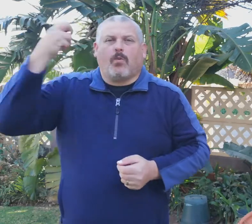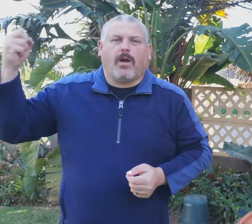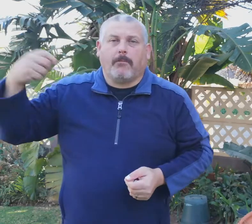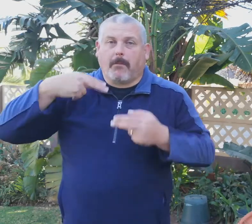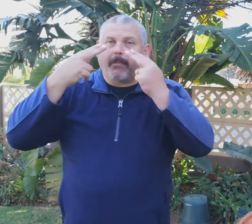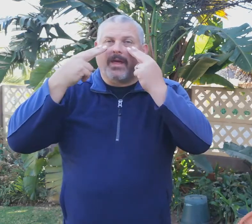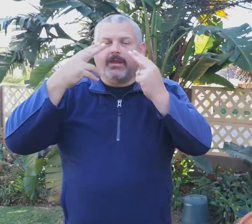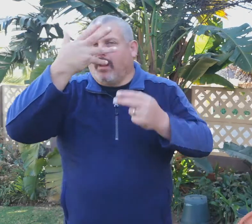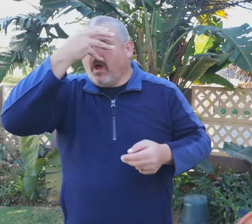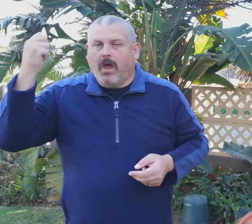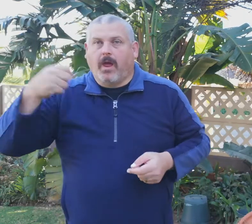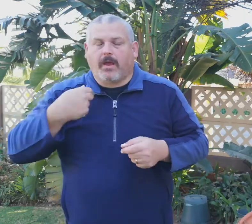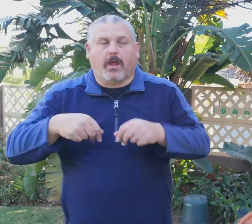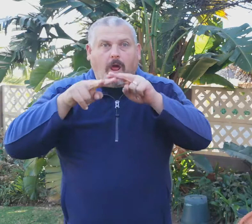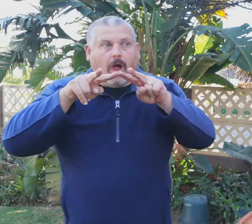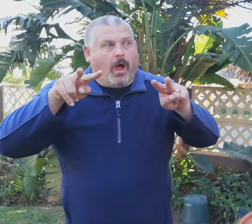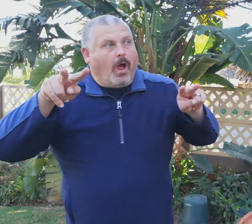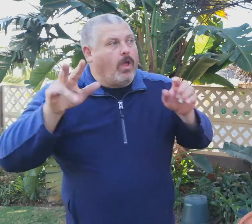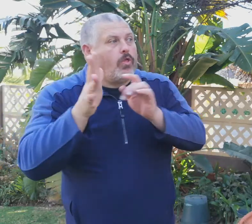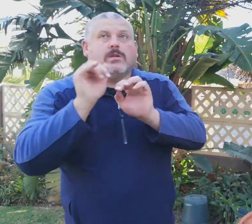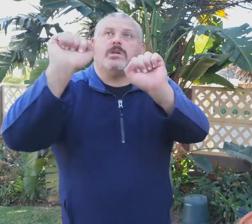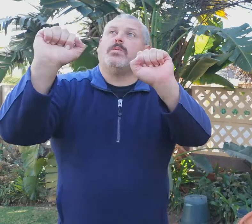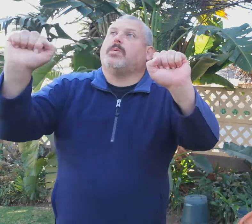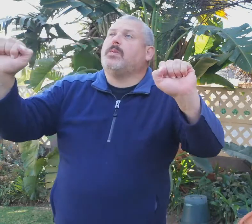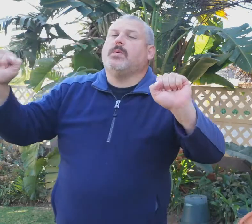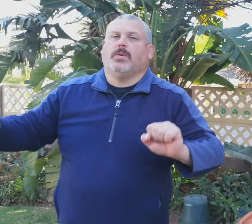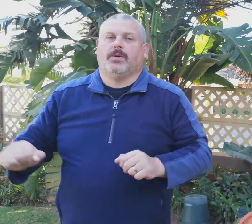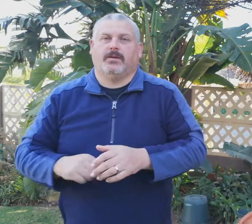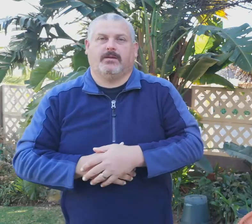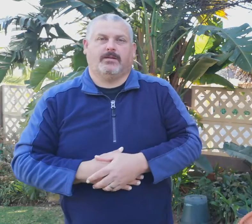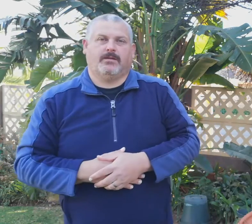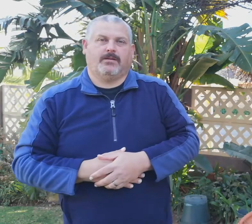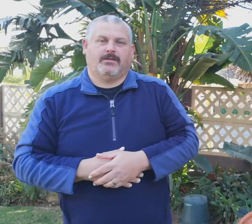Take away blind. Kan. Jesus.